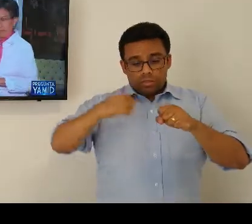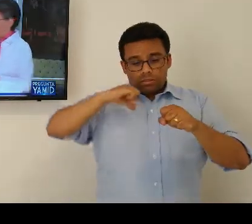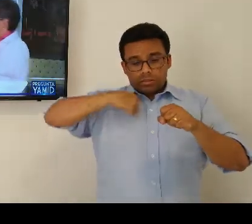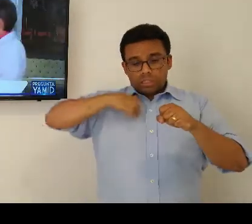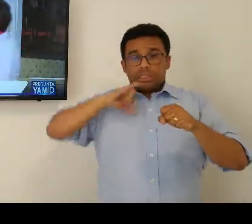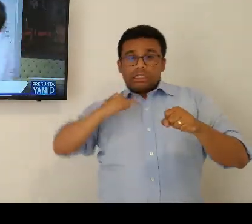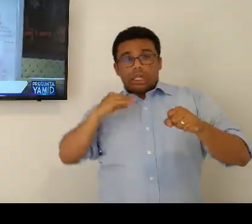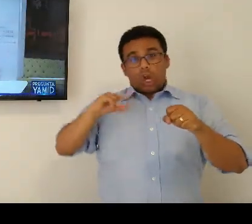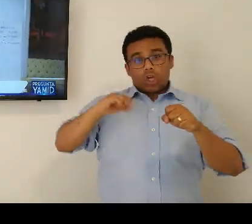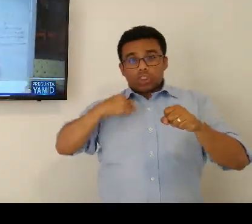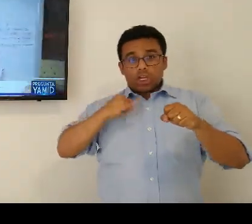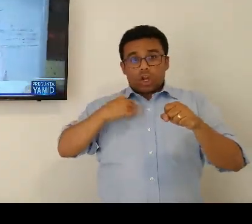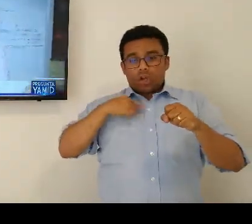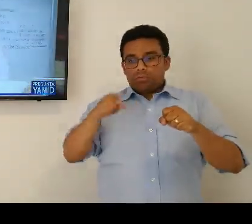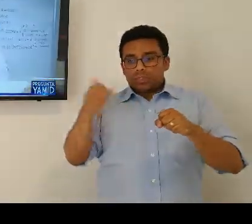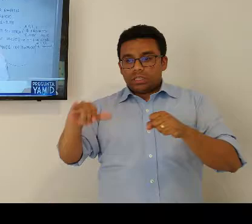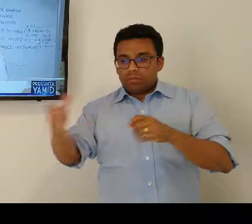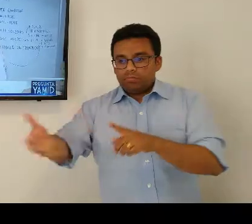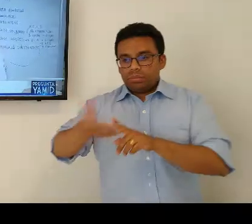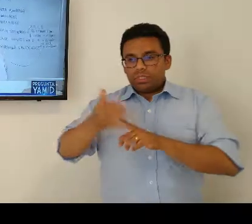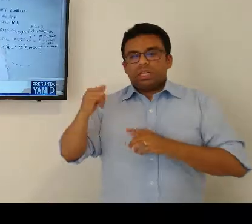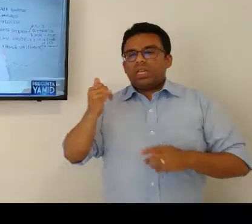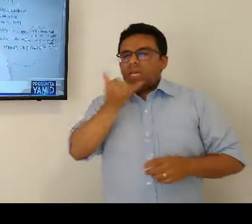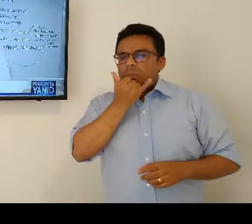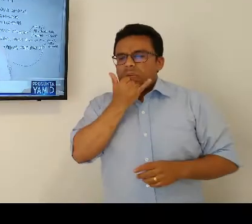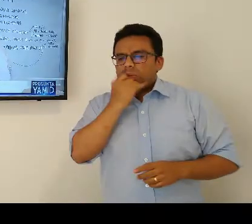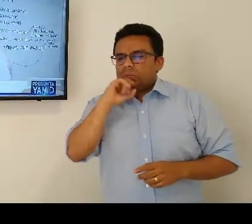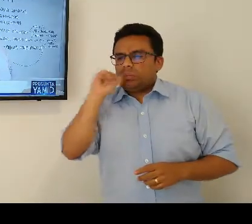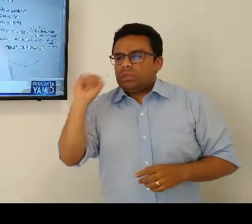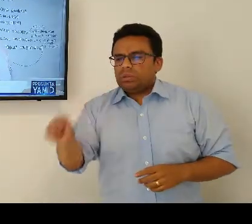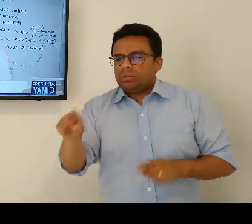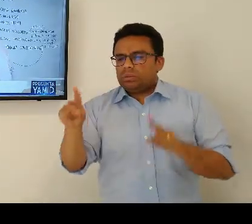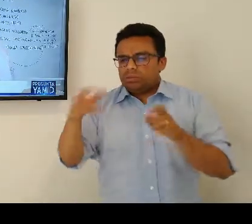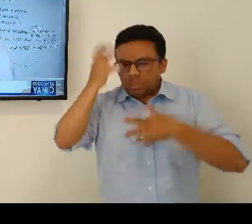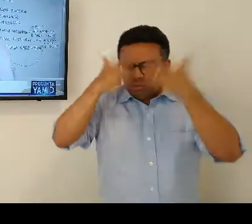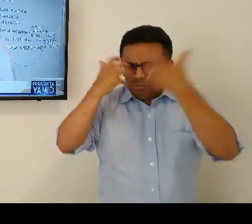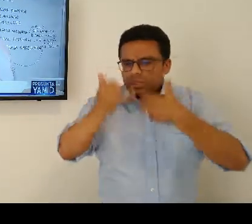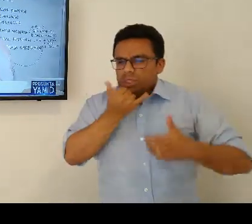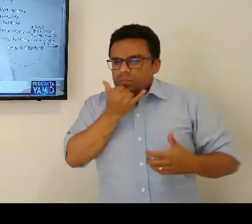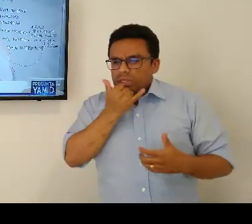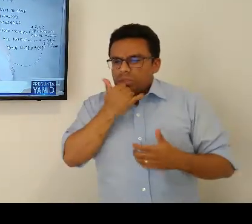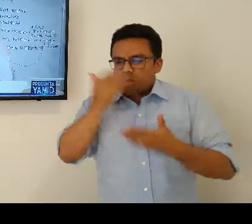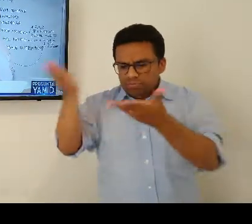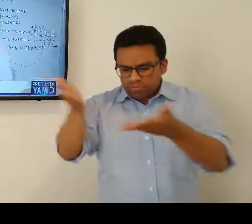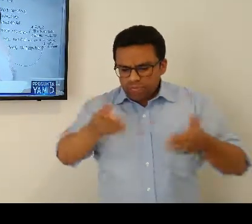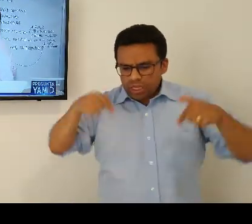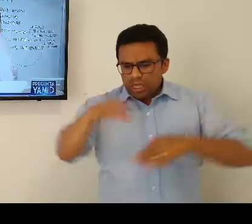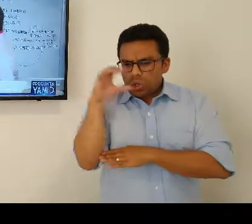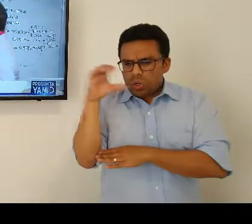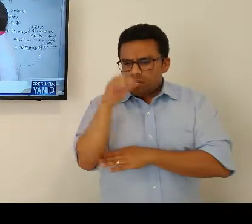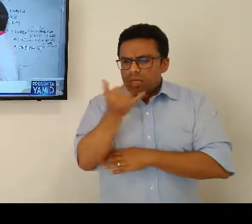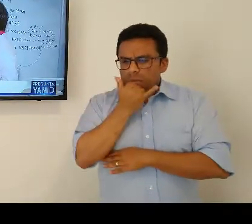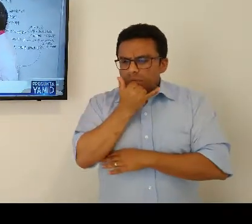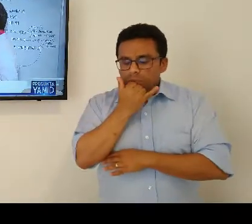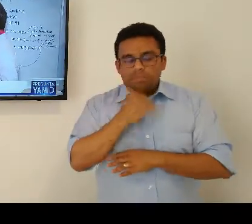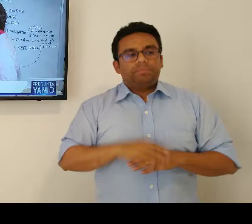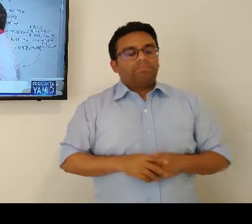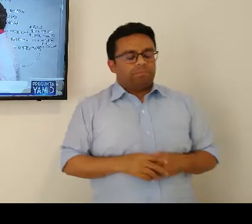va bien. Nosotros estamos trabajando con nuestro panel de expertos, la Universidad de los Andes